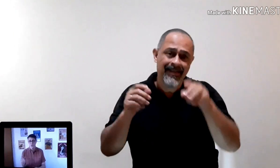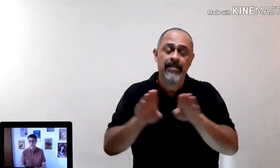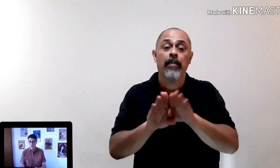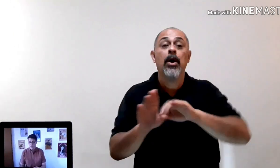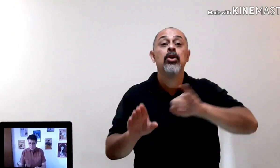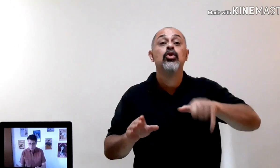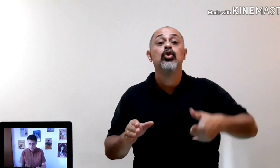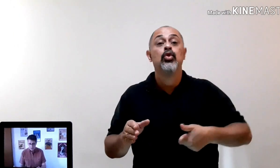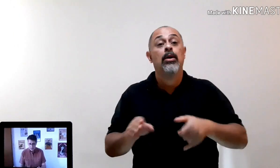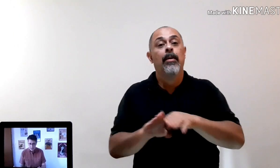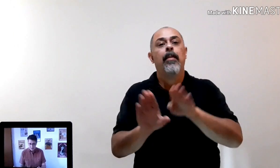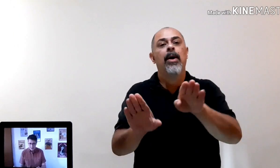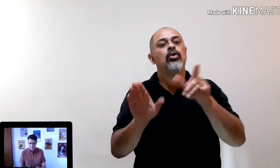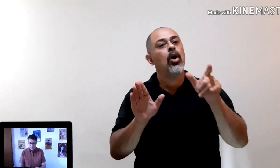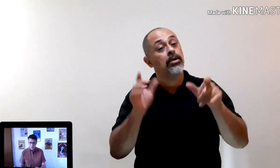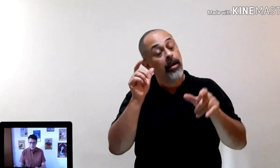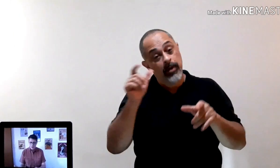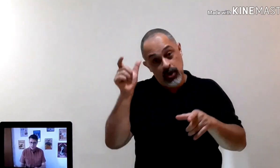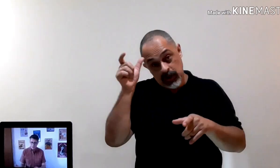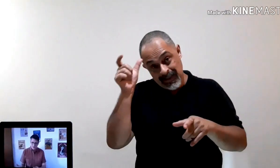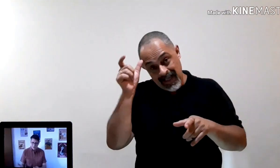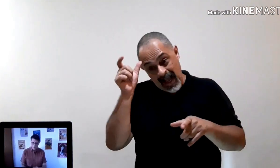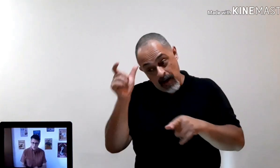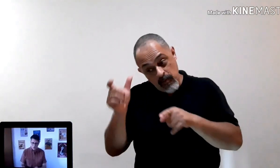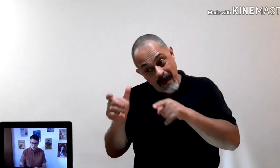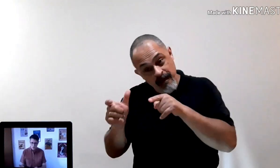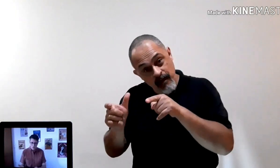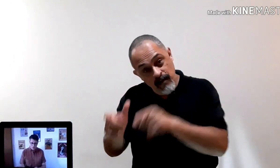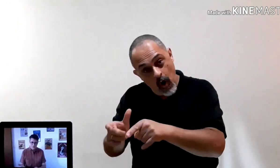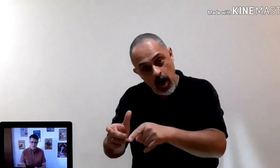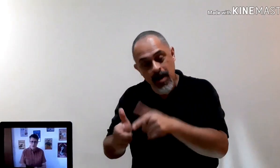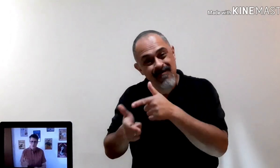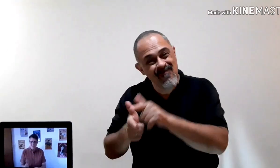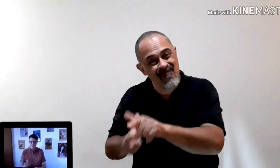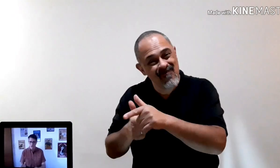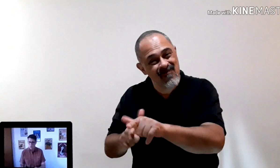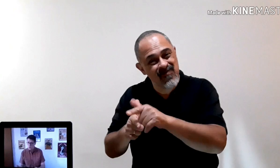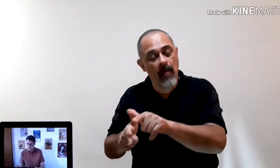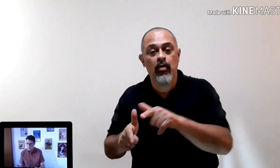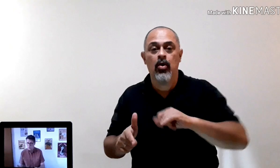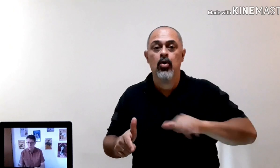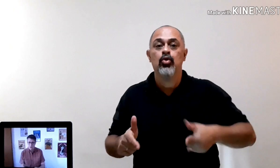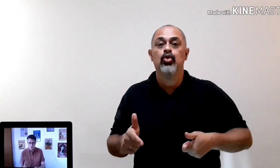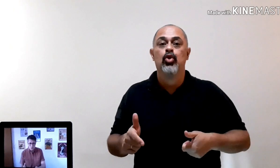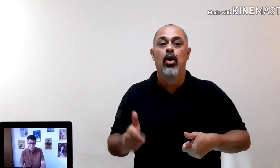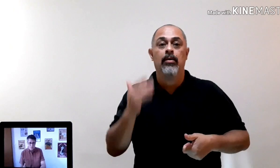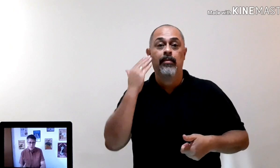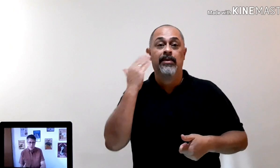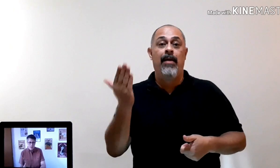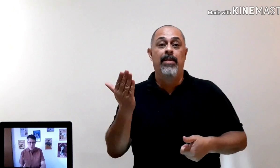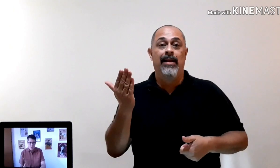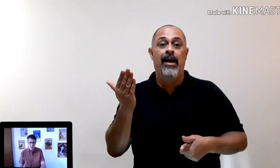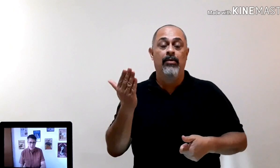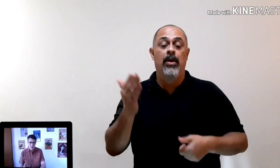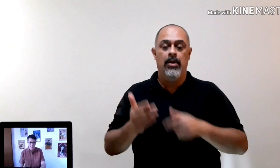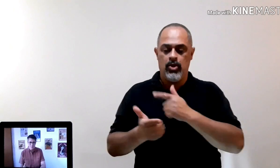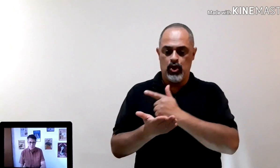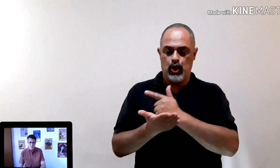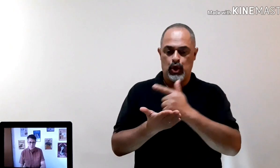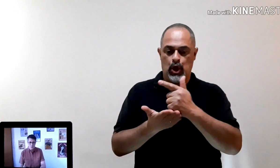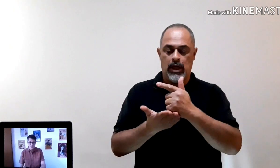toca na vida de Jó, é o Satanás. Então, lá nos versículos 6 a 12 do capítulo 1,